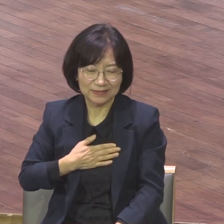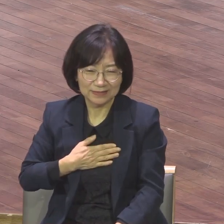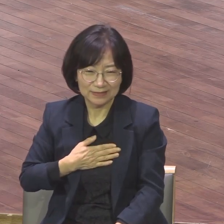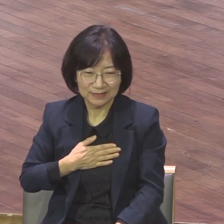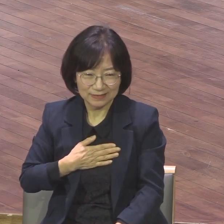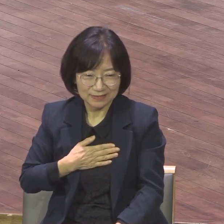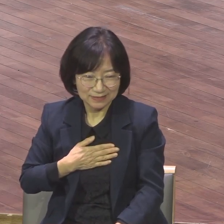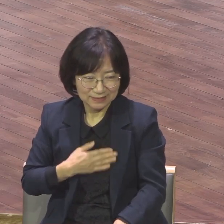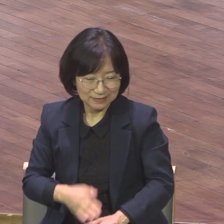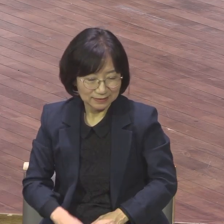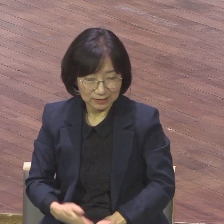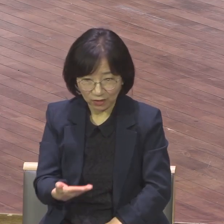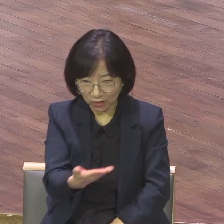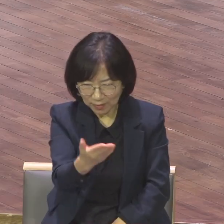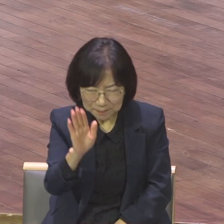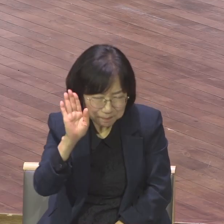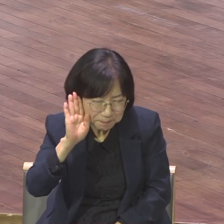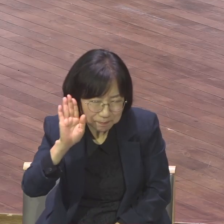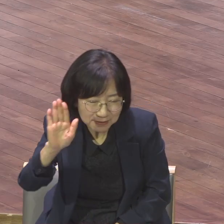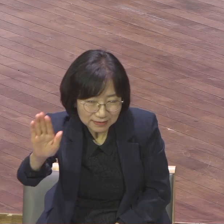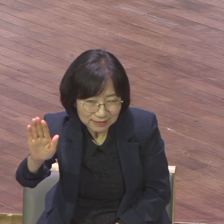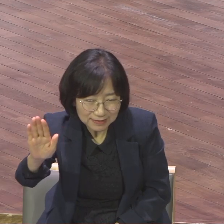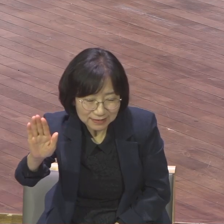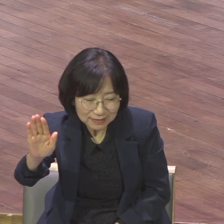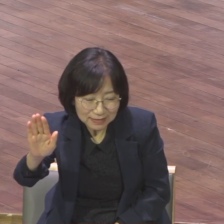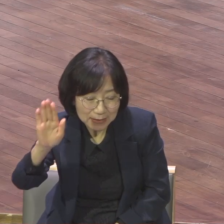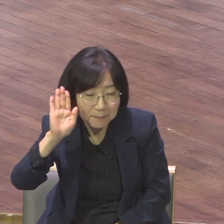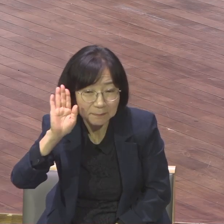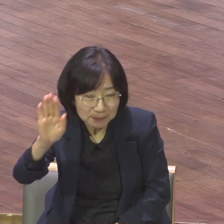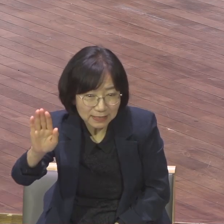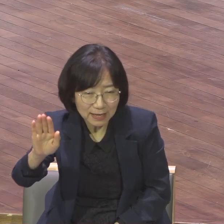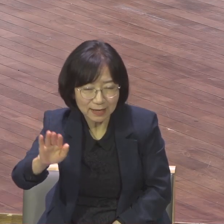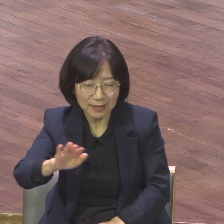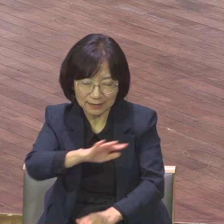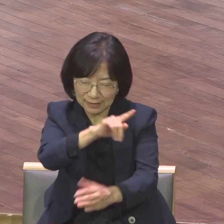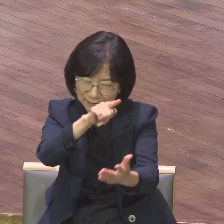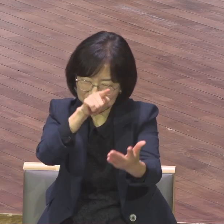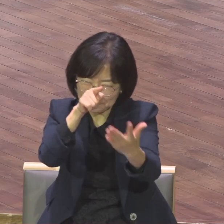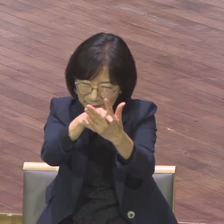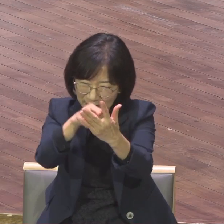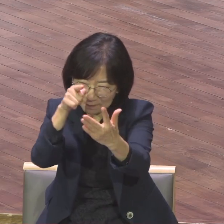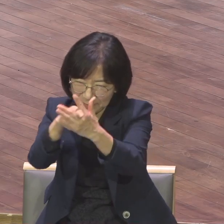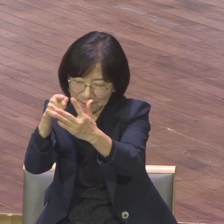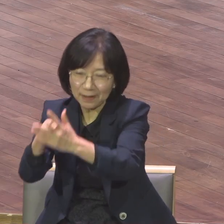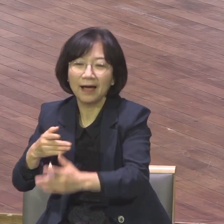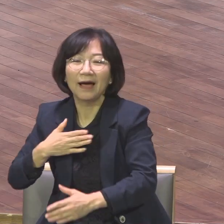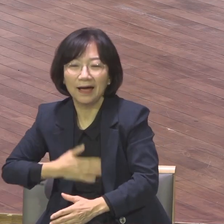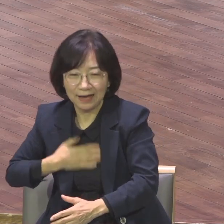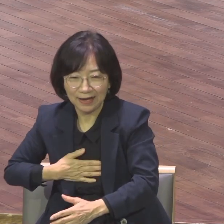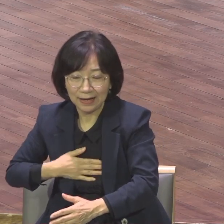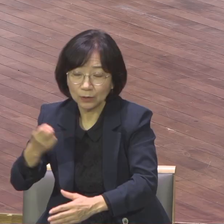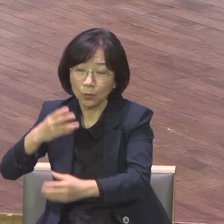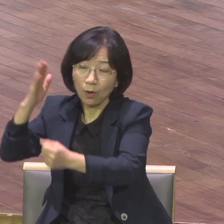너 일을, 너의 미래를, 네 앞으로의 살아갈 내가 다 알고 있고 너를 다 인도할 것이다.